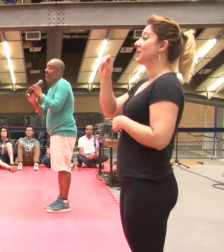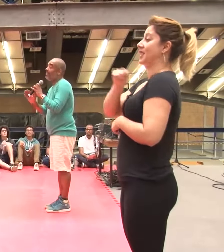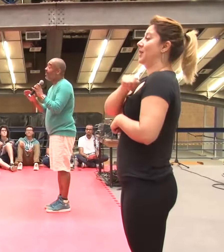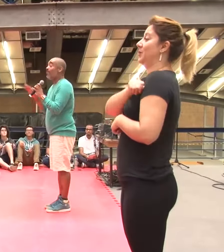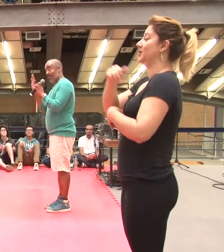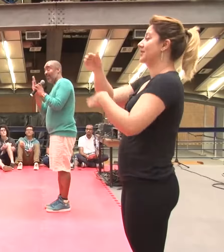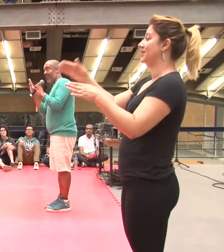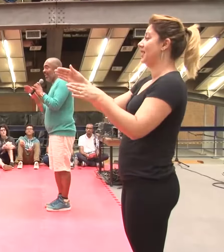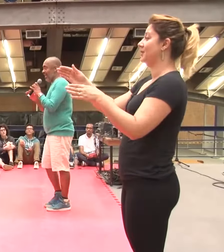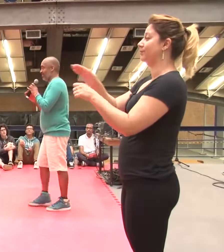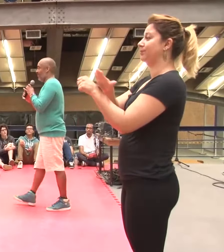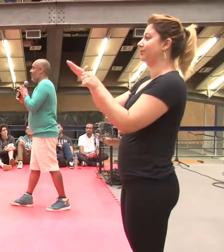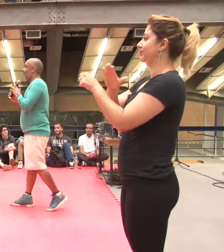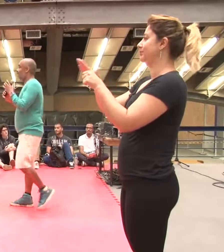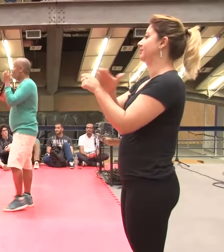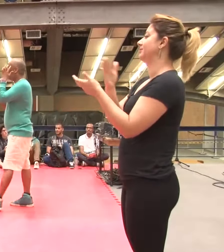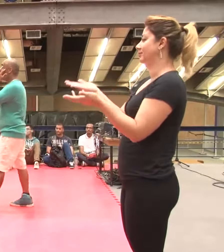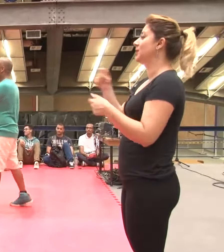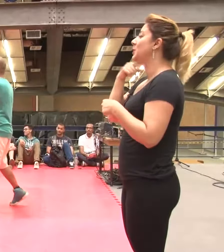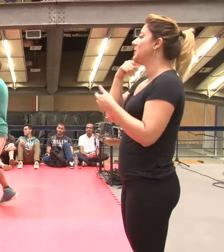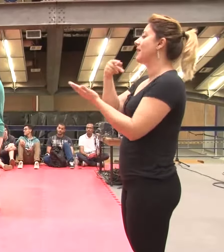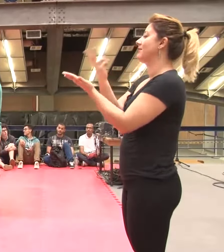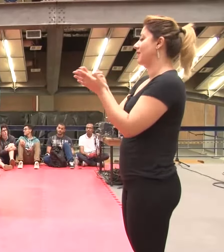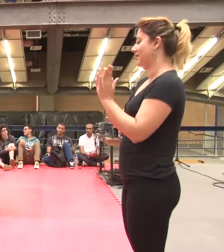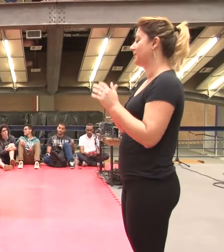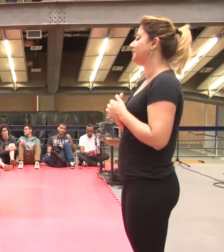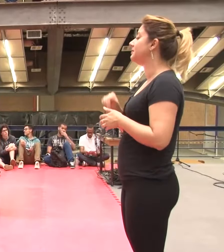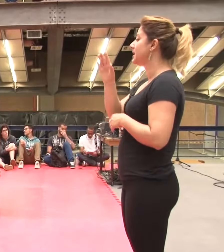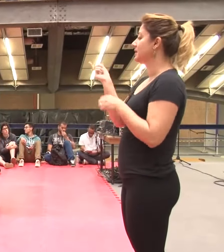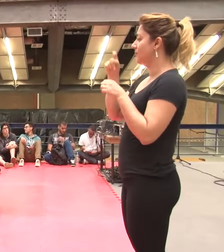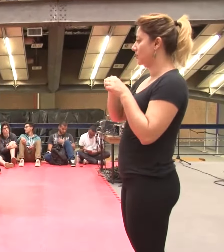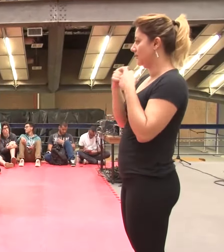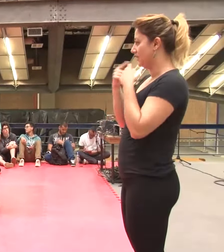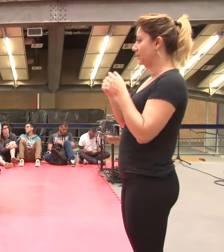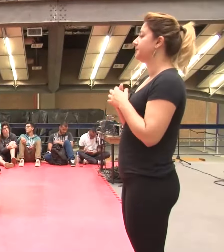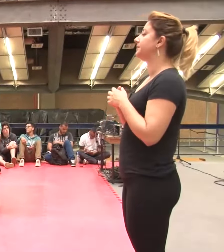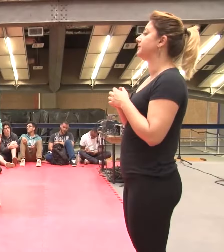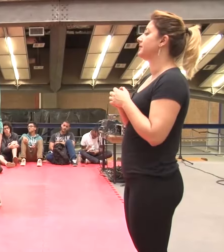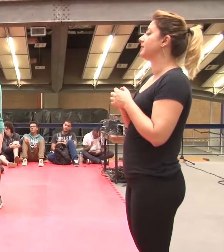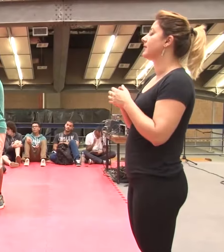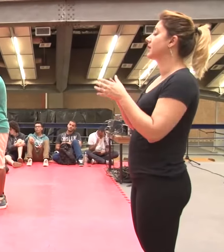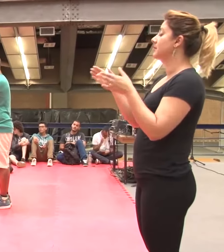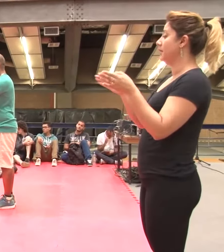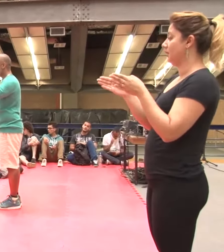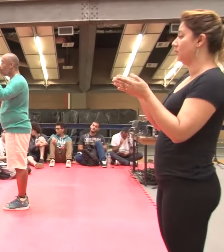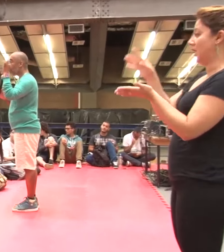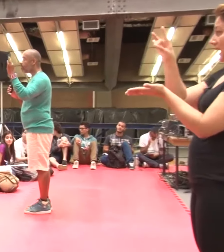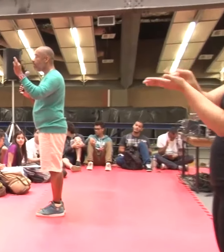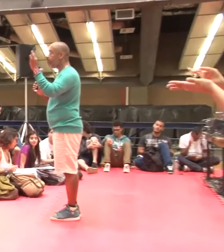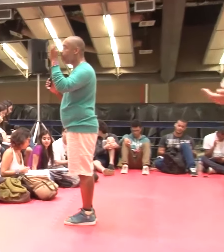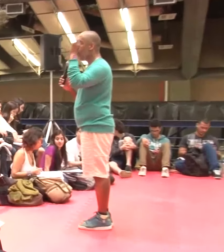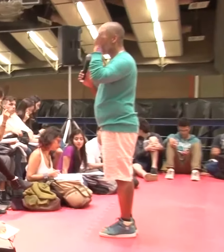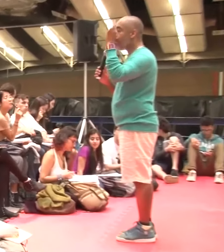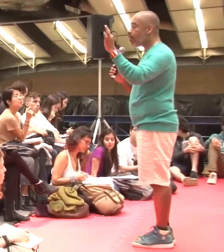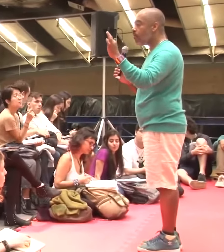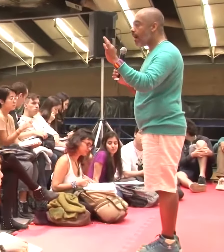40, então o bagulho está frenético. Né? Mas voltando ao que eu estava falando. O realista quer lembrar que é um